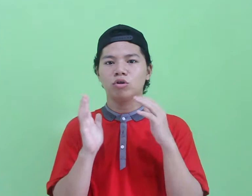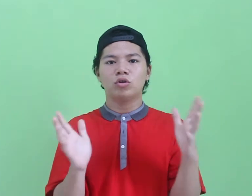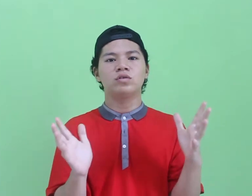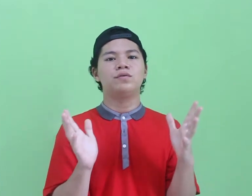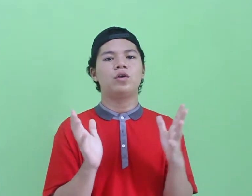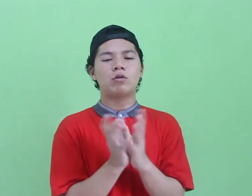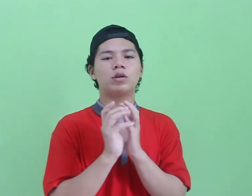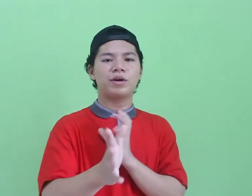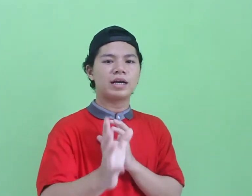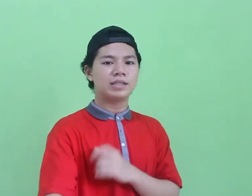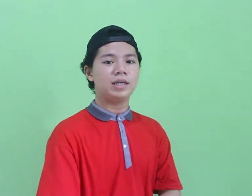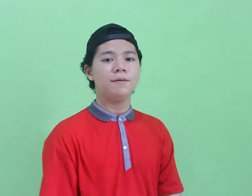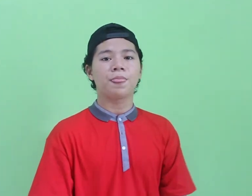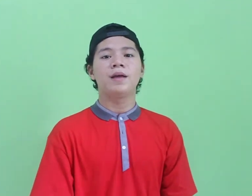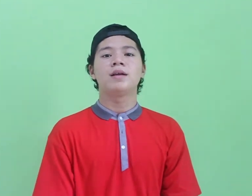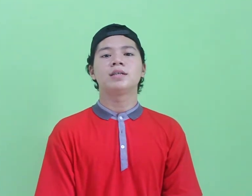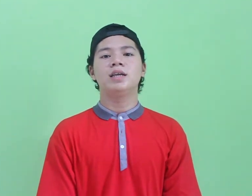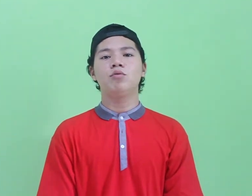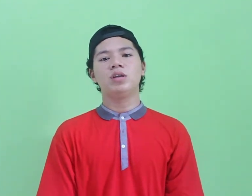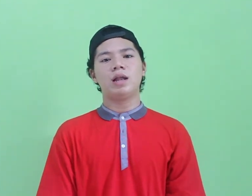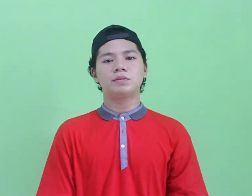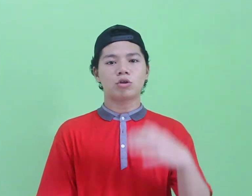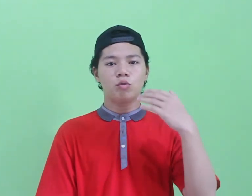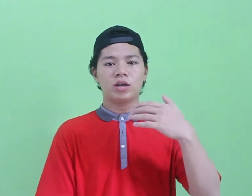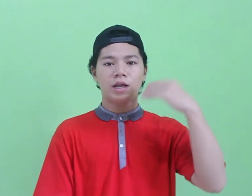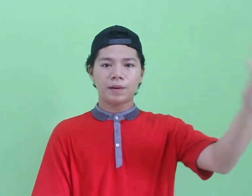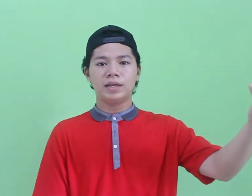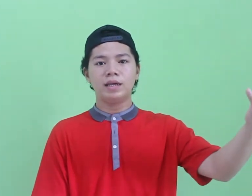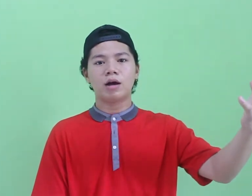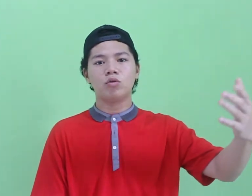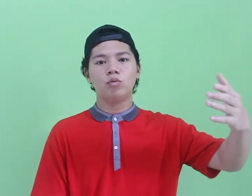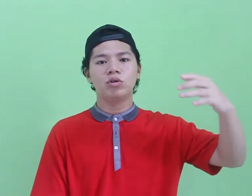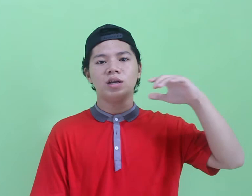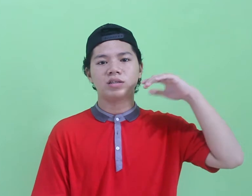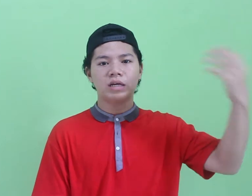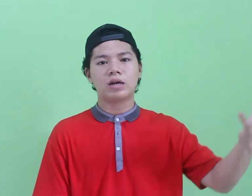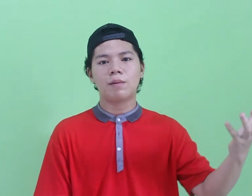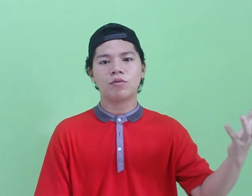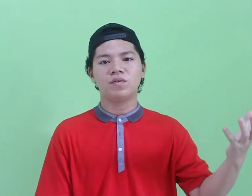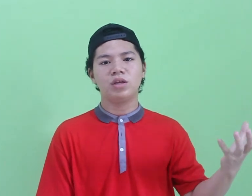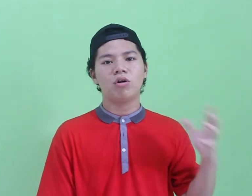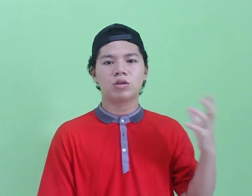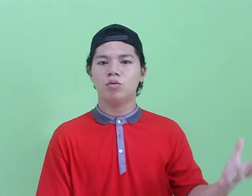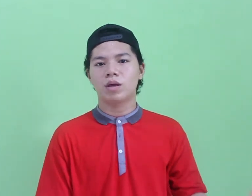menonton video aku, terima kasih. Jadi mungkin dalam satu bulan ke depan ini aku mungkin akan jarang upload video atau